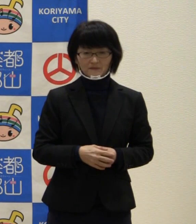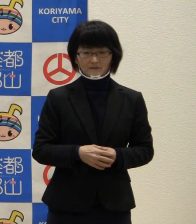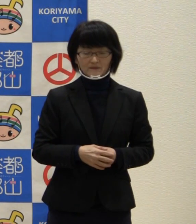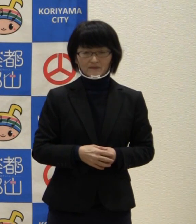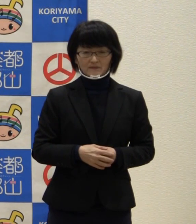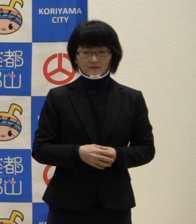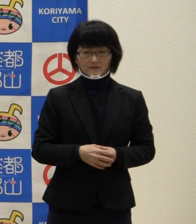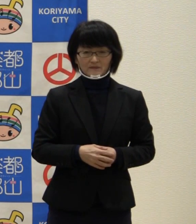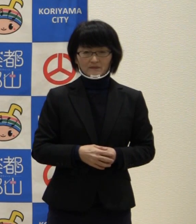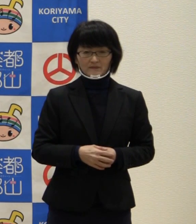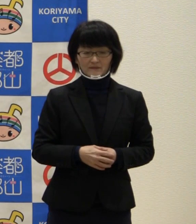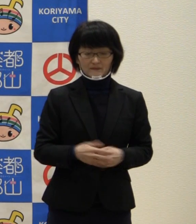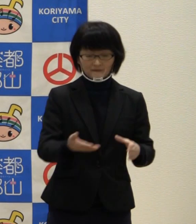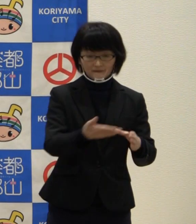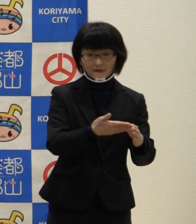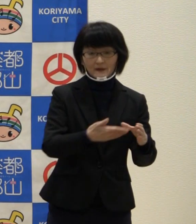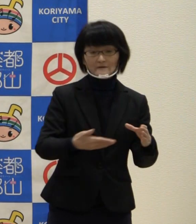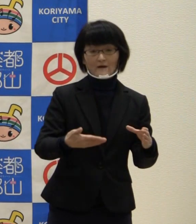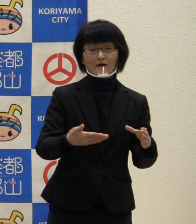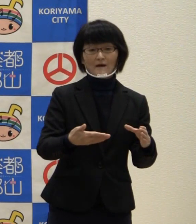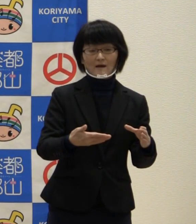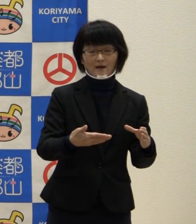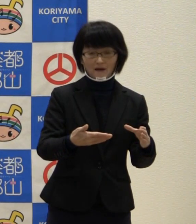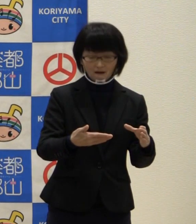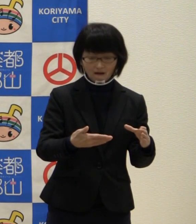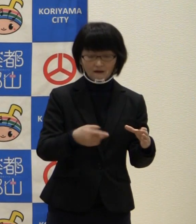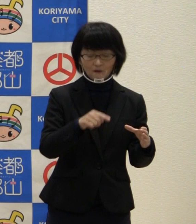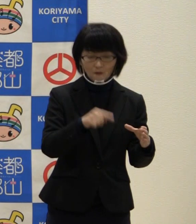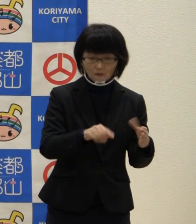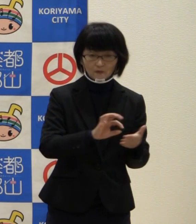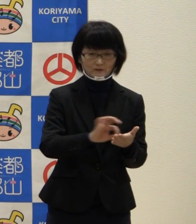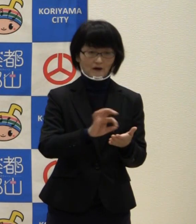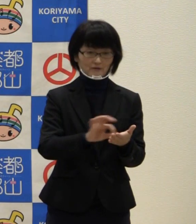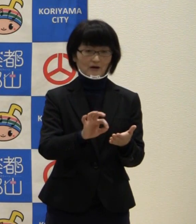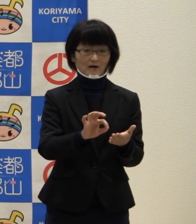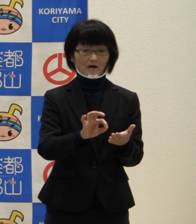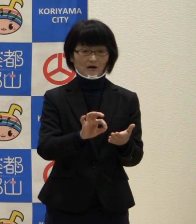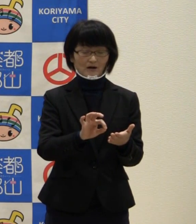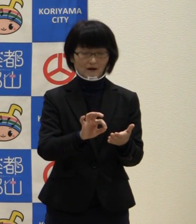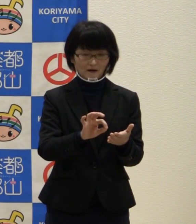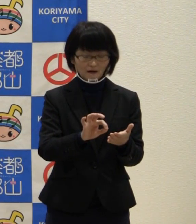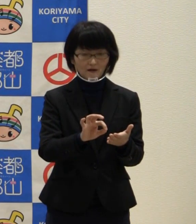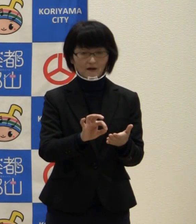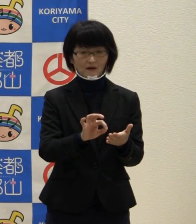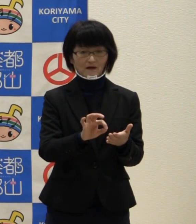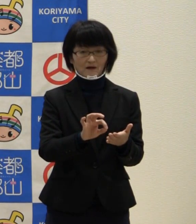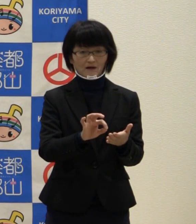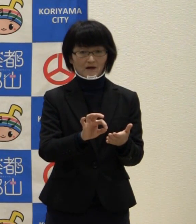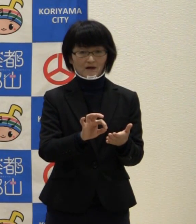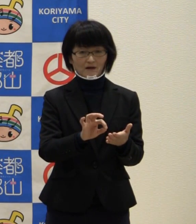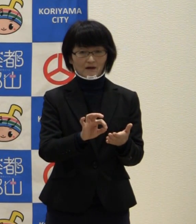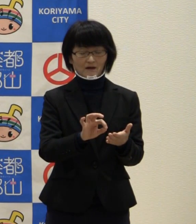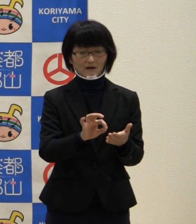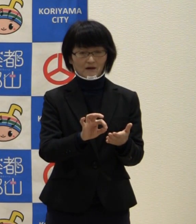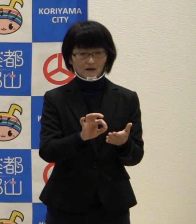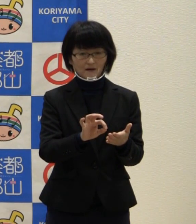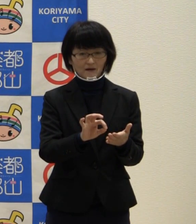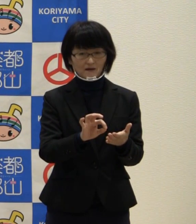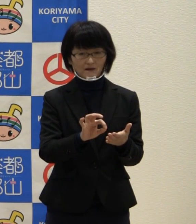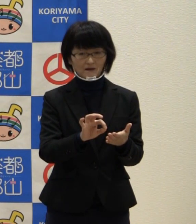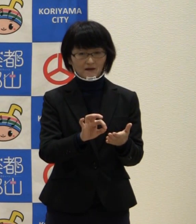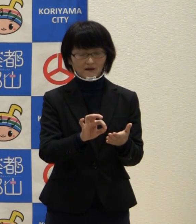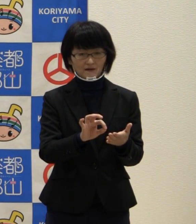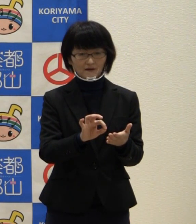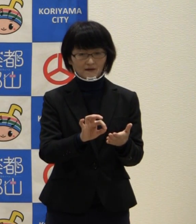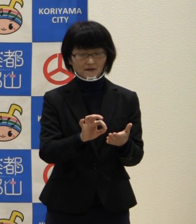どの池をですね、対応させるかに予算措置講ずるか、こういう名称を挙